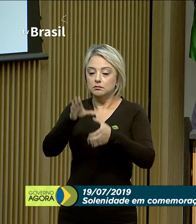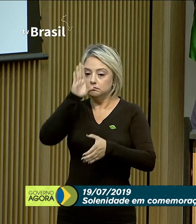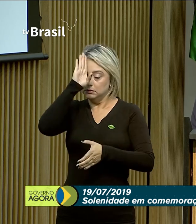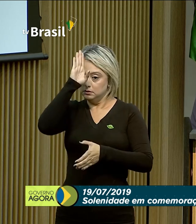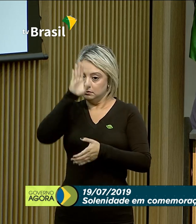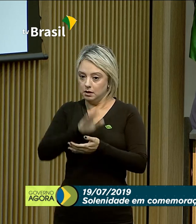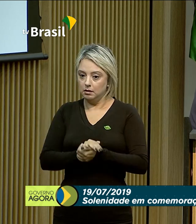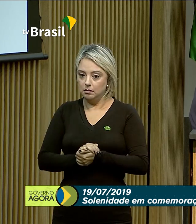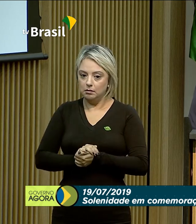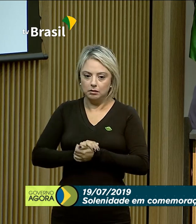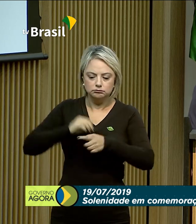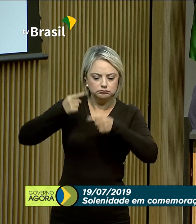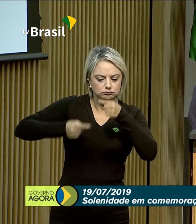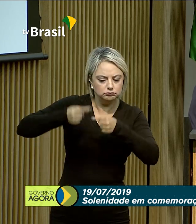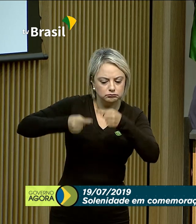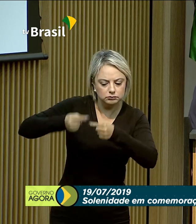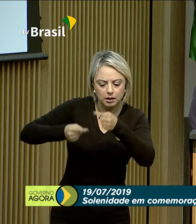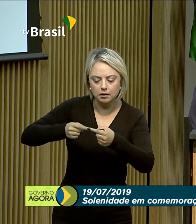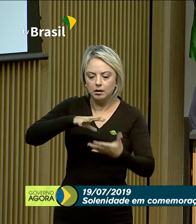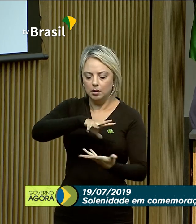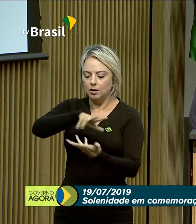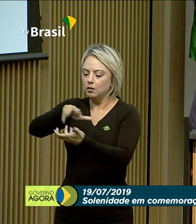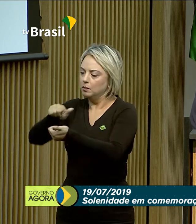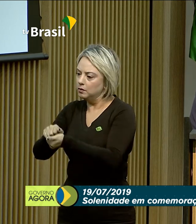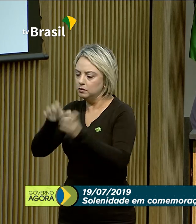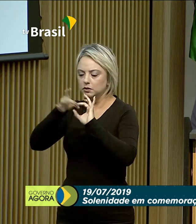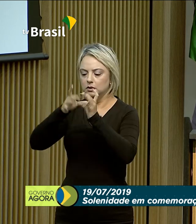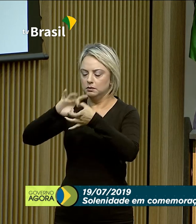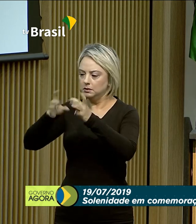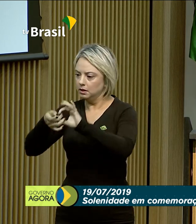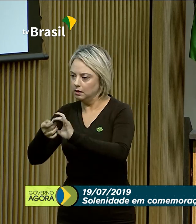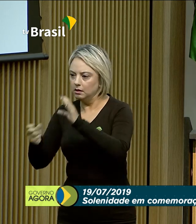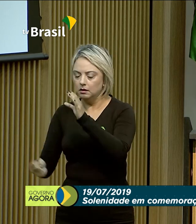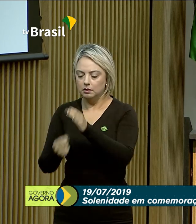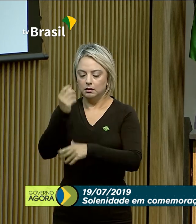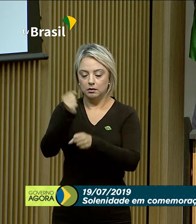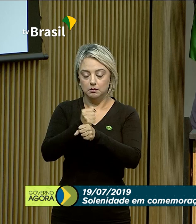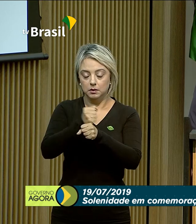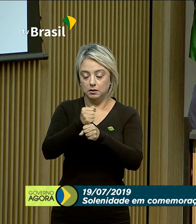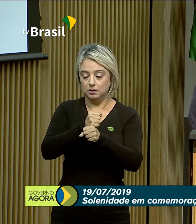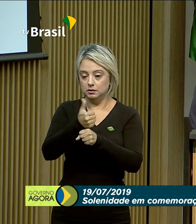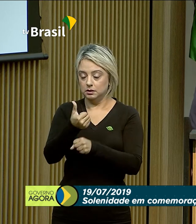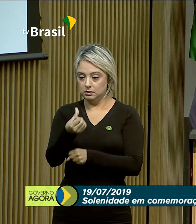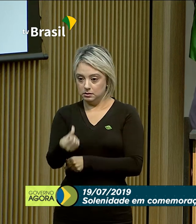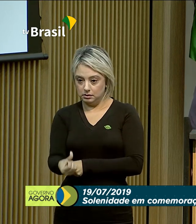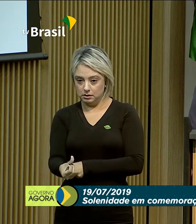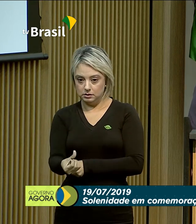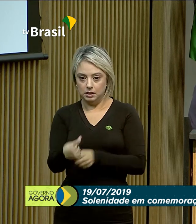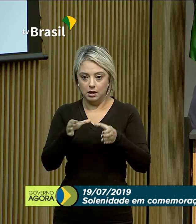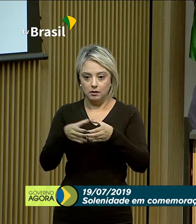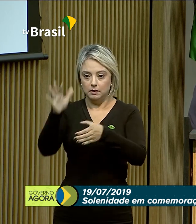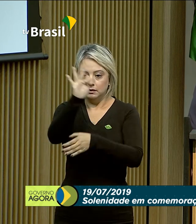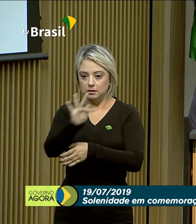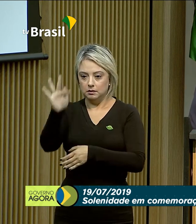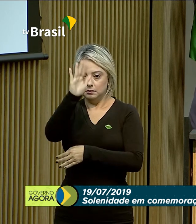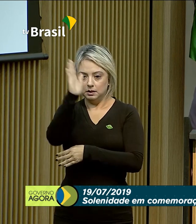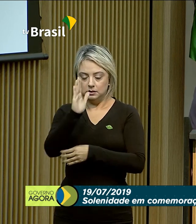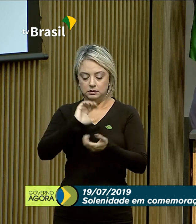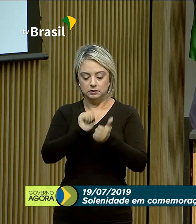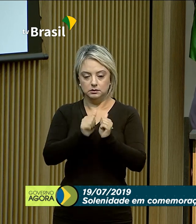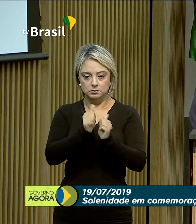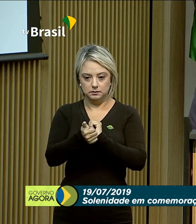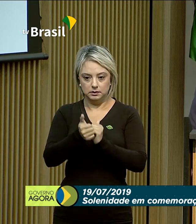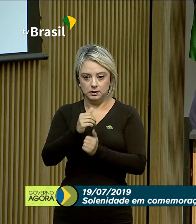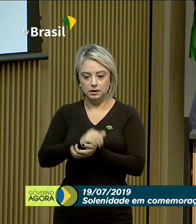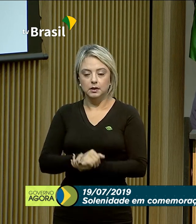principal para competir em mundiais de futebol e Olimpíadas, foi criada em 1916 a Confederação Brasileira de Desportes,